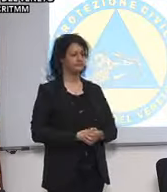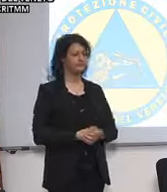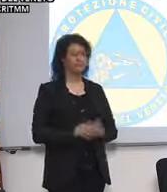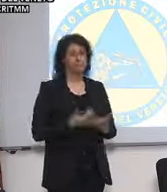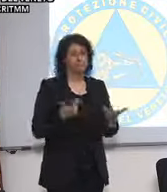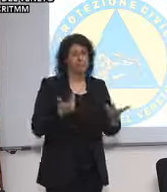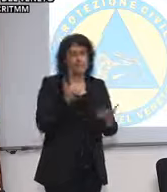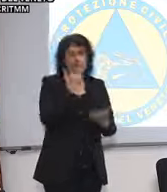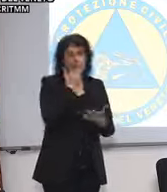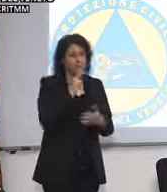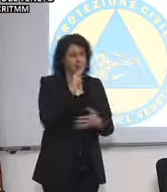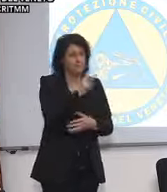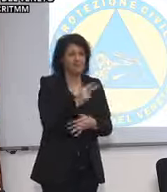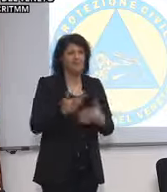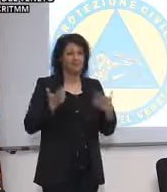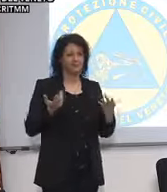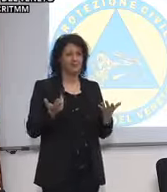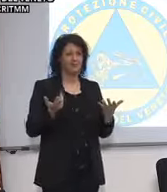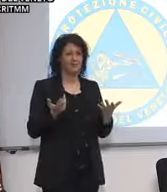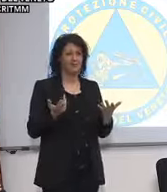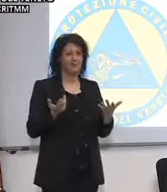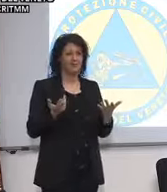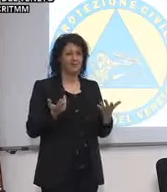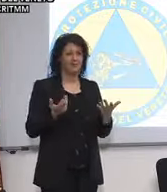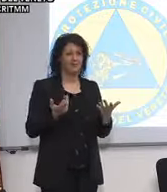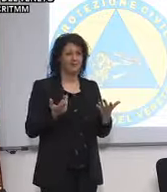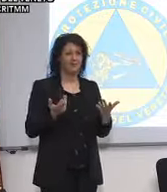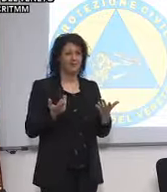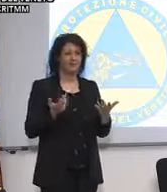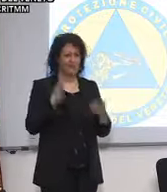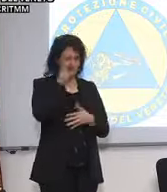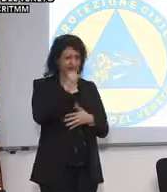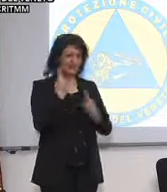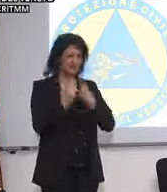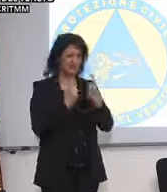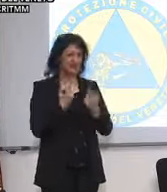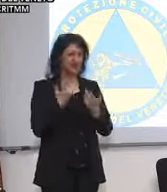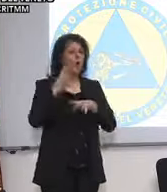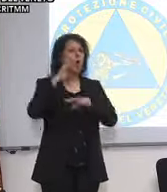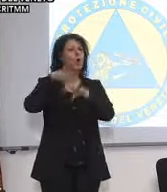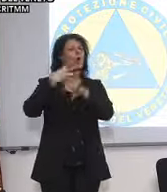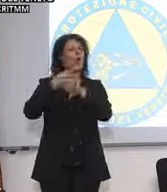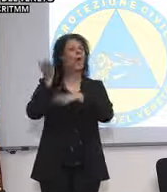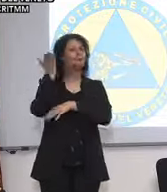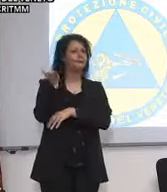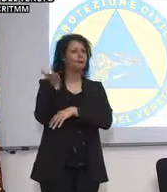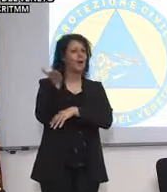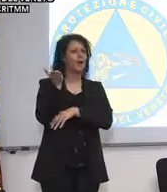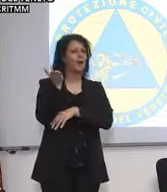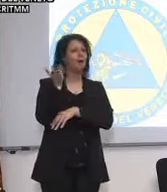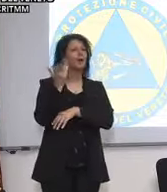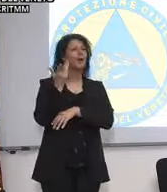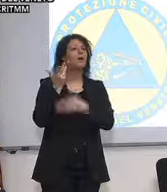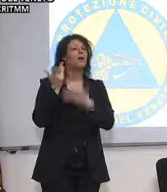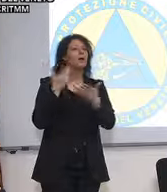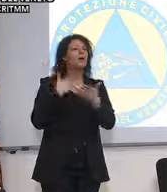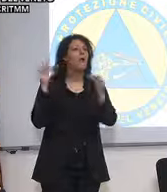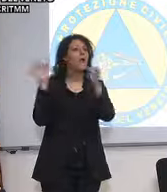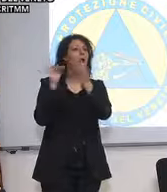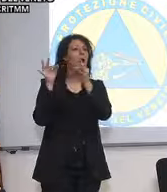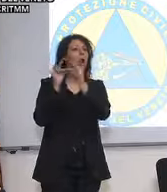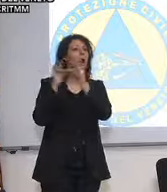Mi scuso con il MAS, ma cioè, capite che livelli siamo presi. Cioè la Croazia fa accordi del corridoio delle